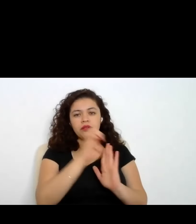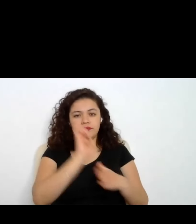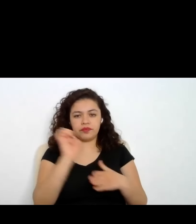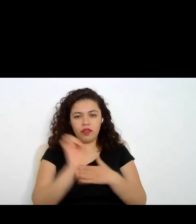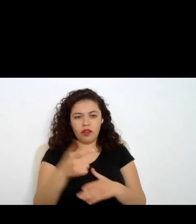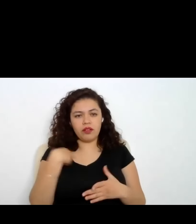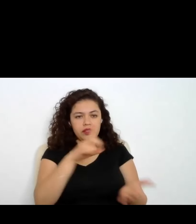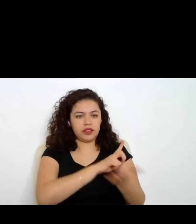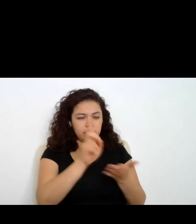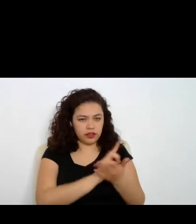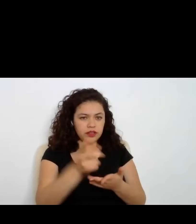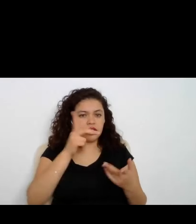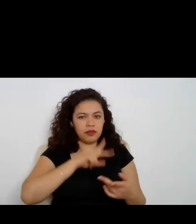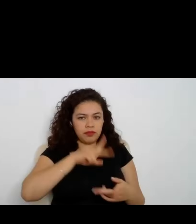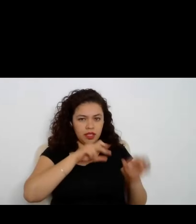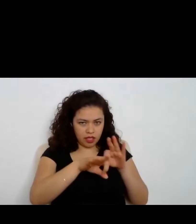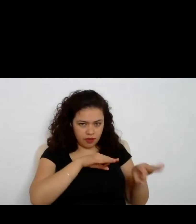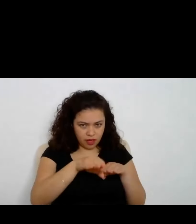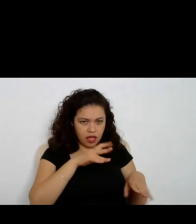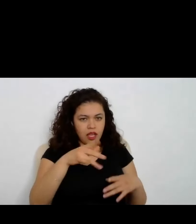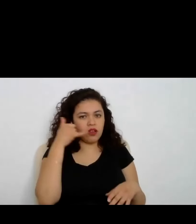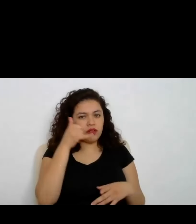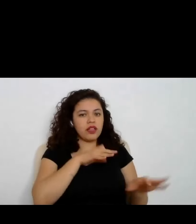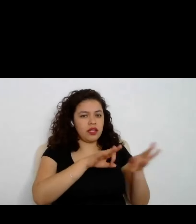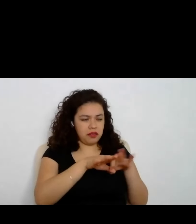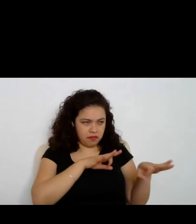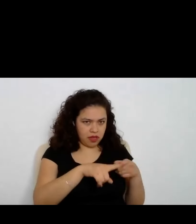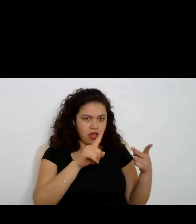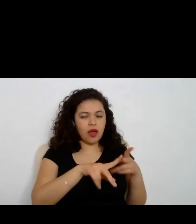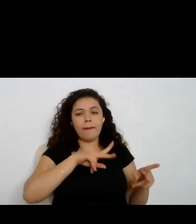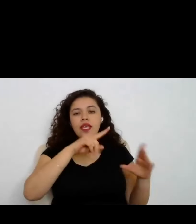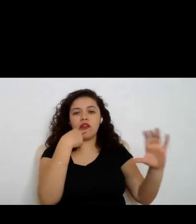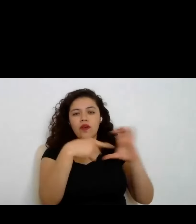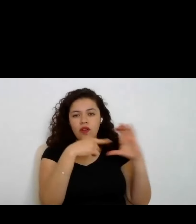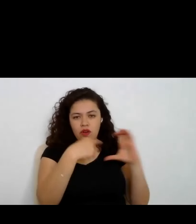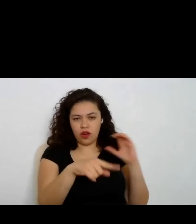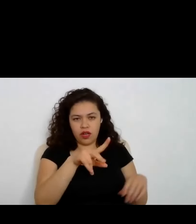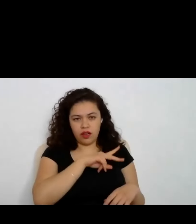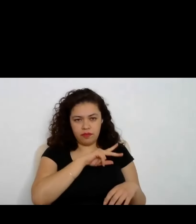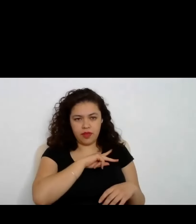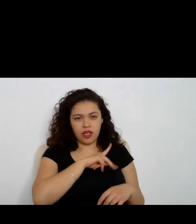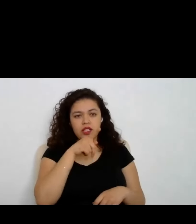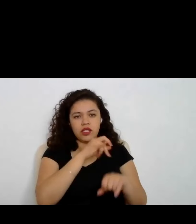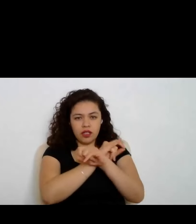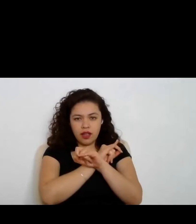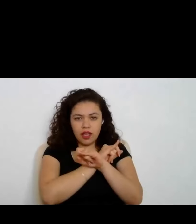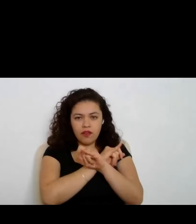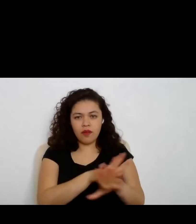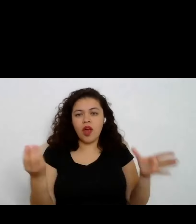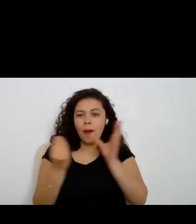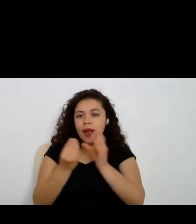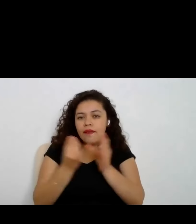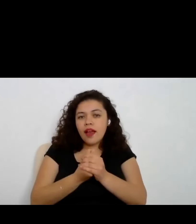la dirección del despacho, los teléfonos del despacho, mi correo electrónico del despacho. Son datos personales